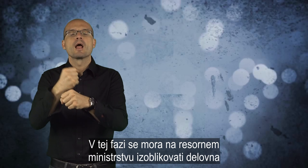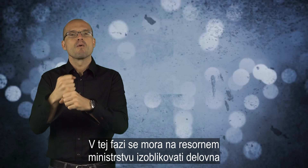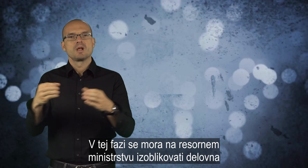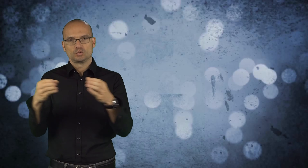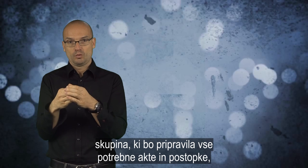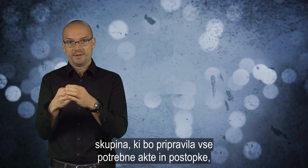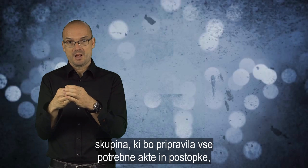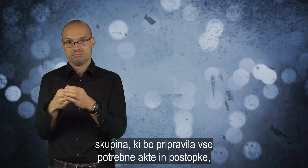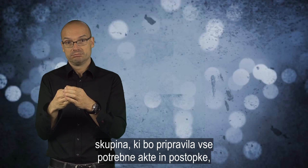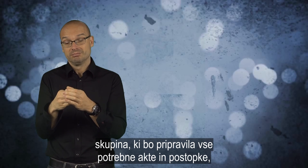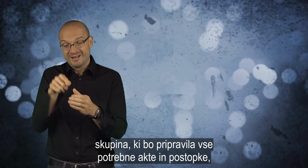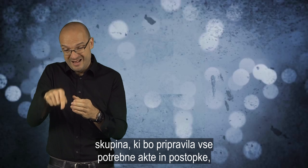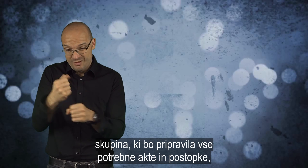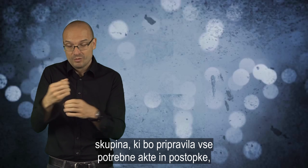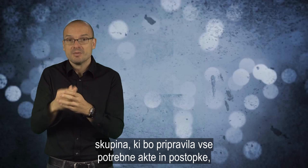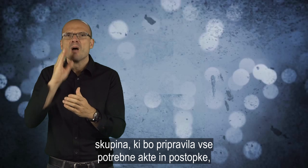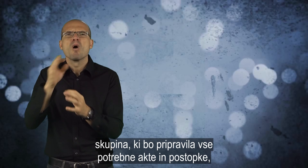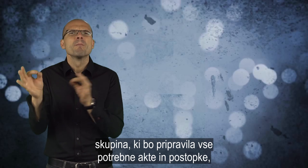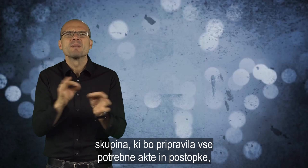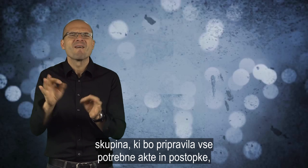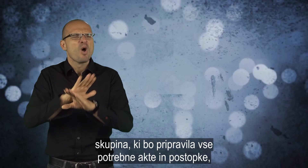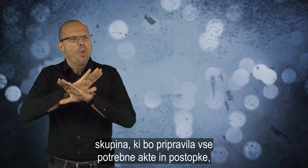postopke, da se bo zakon tudi uveljavil.